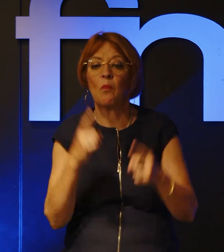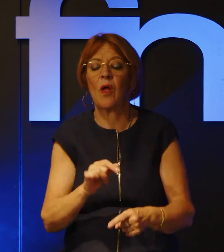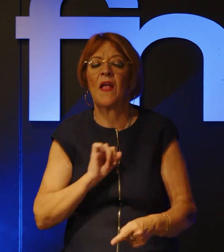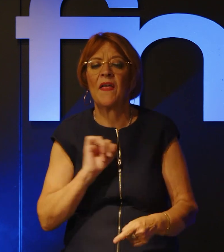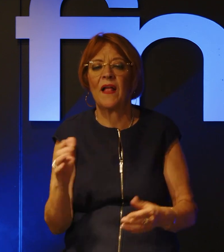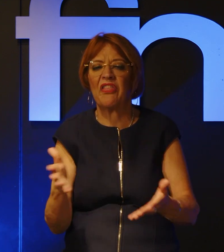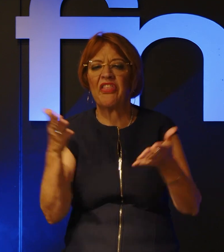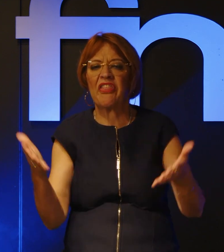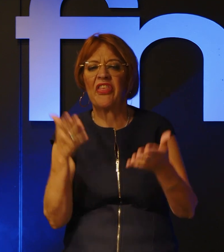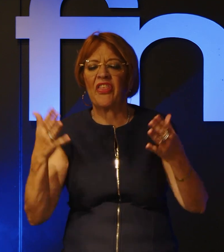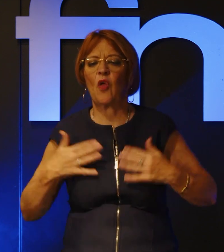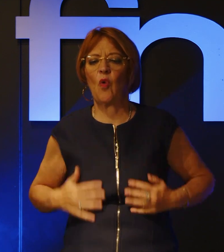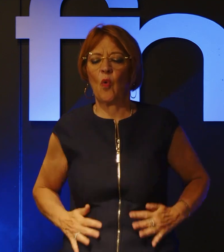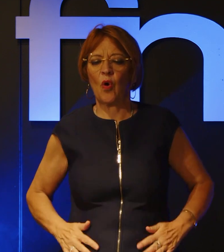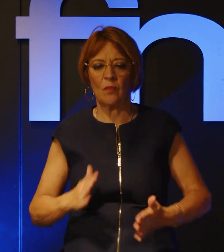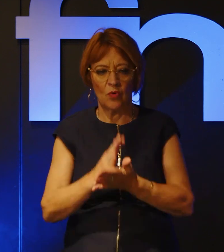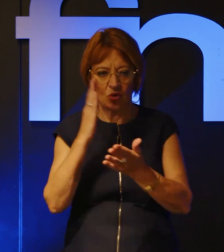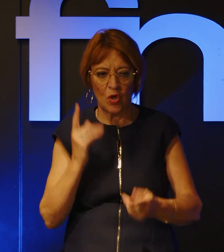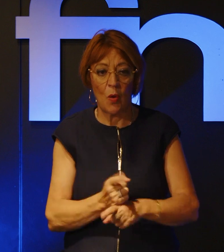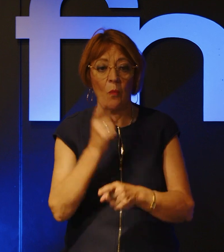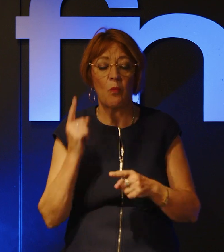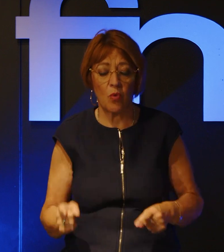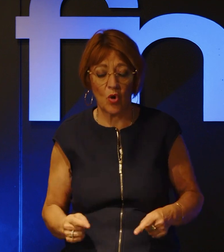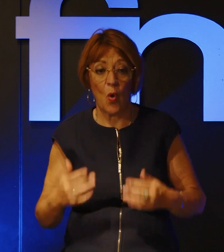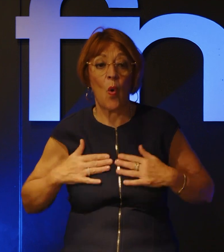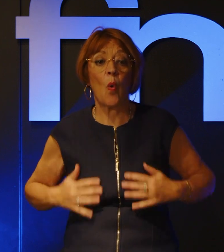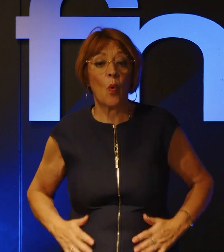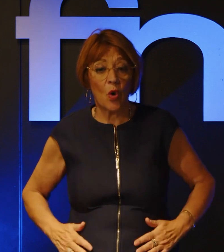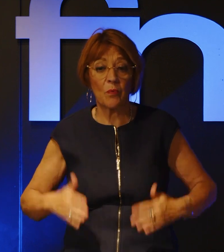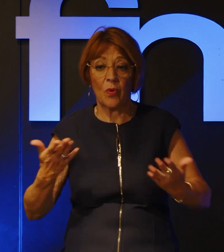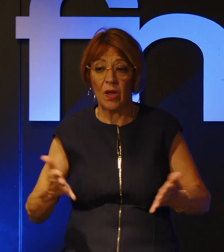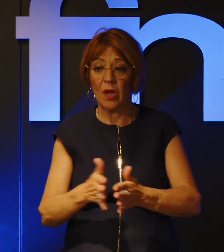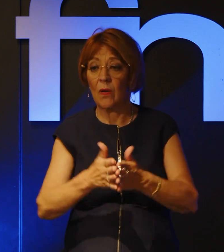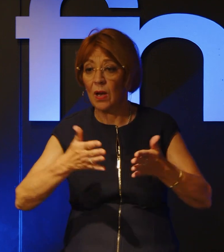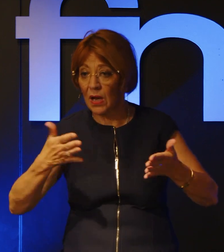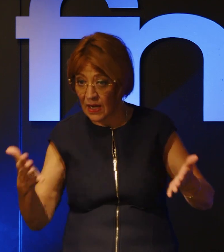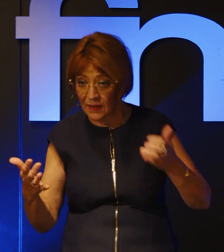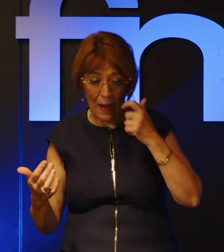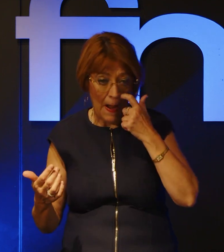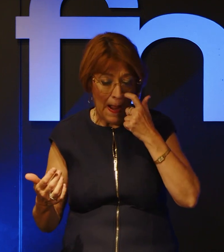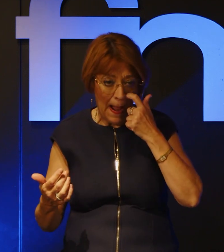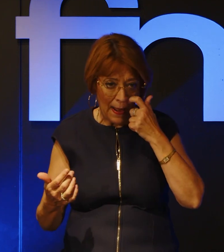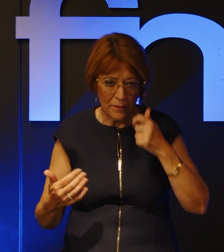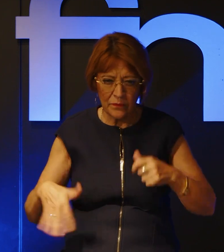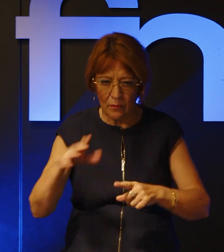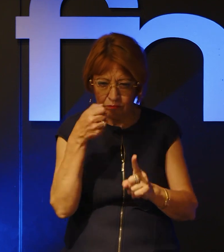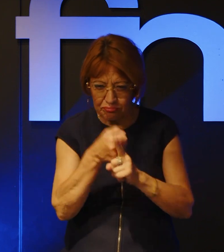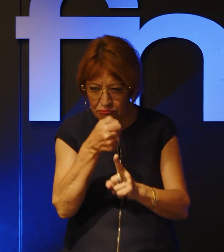na superficialidade dos corpos porquê porque o corpo é o grande campo de